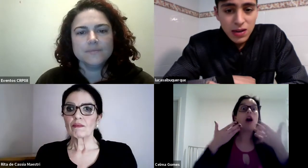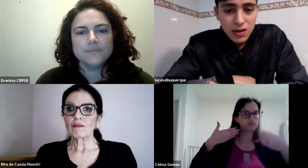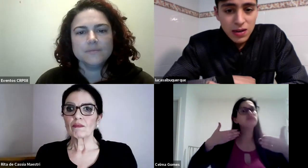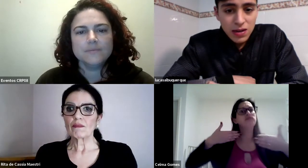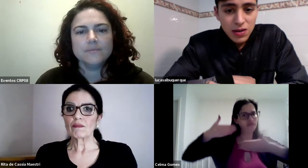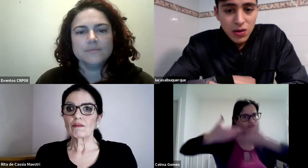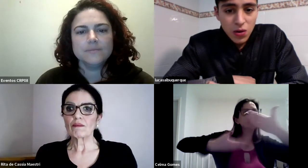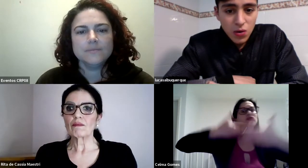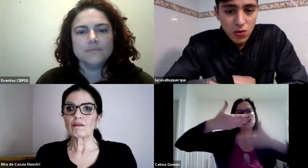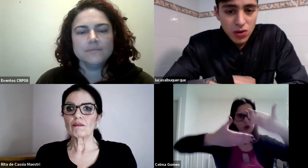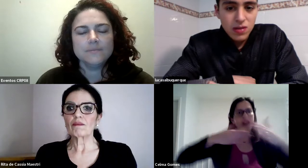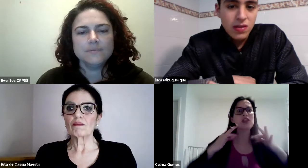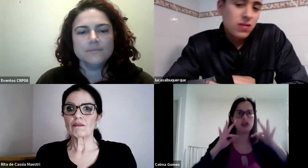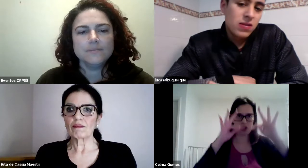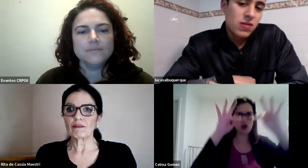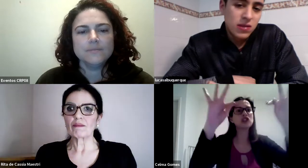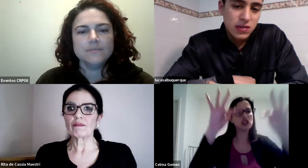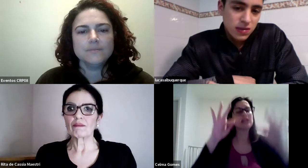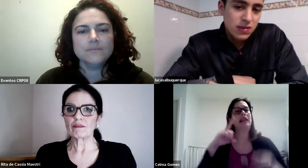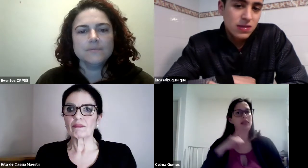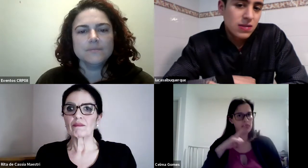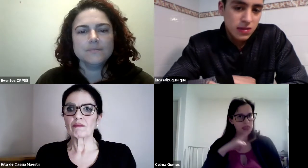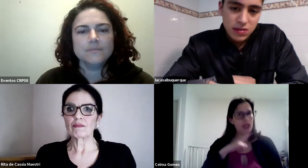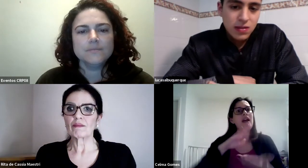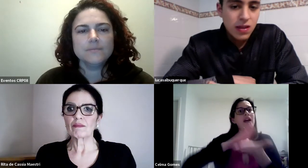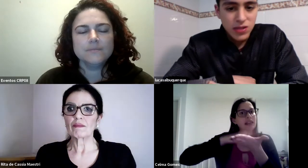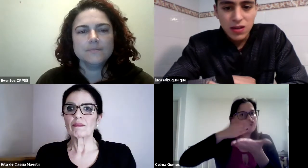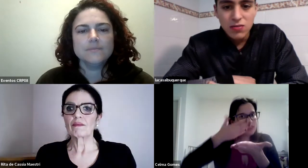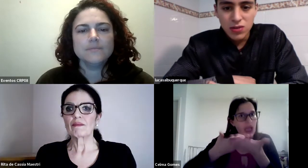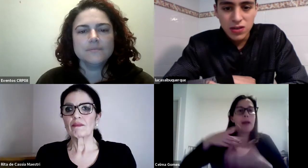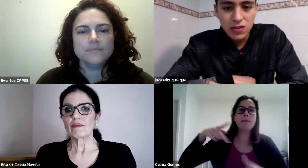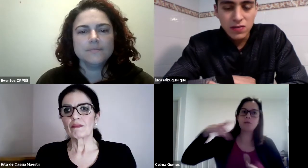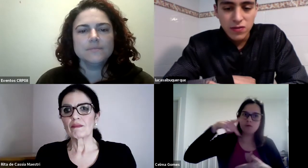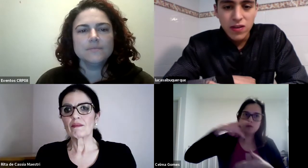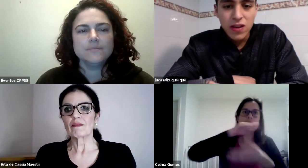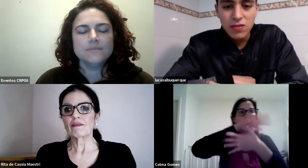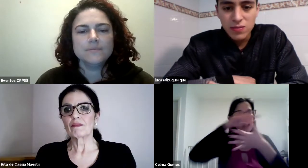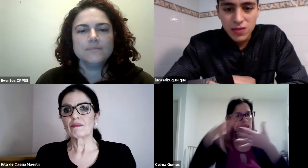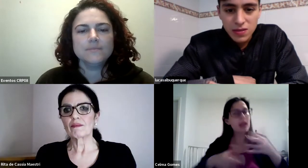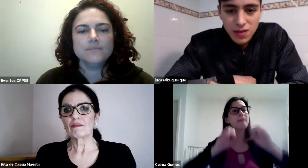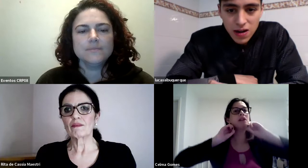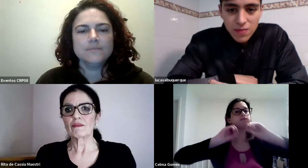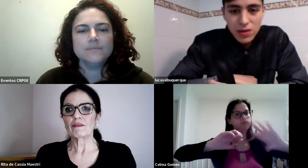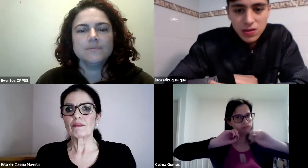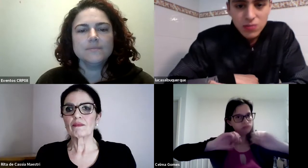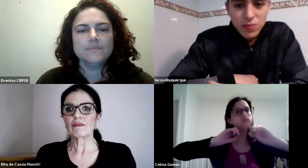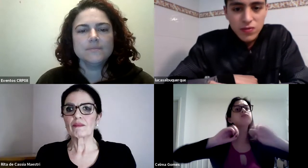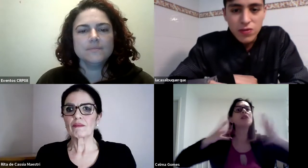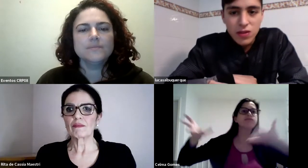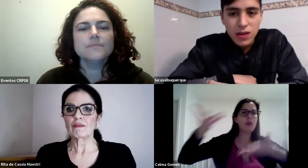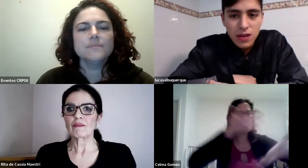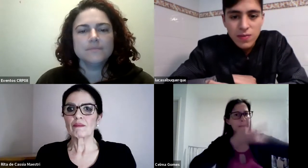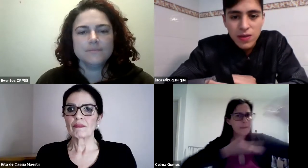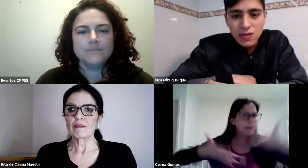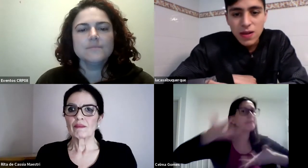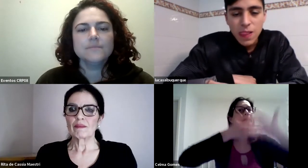Então, hoje, nós temos a tecnologia que se desenvolveu, temos intérpretes, temos professores